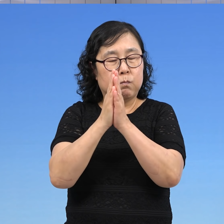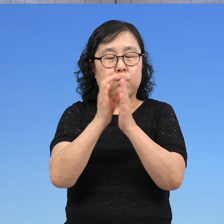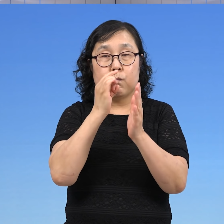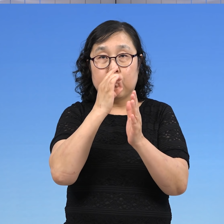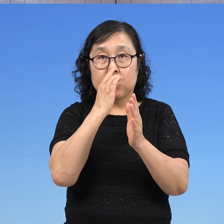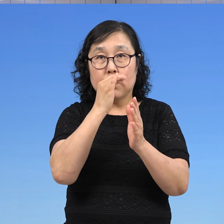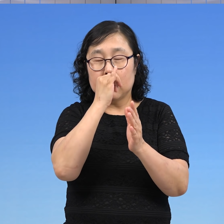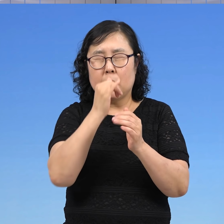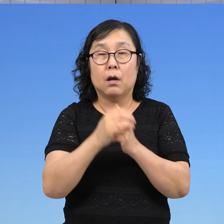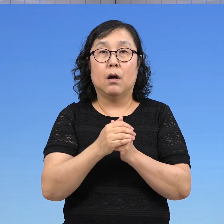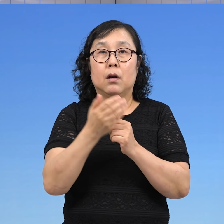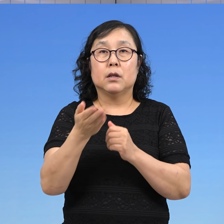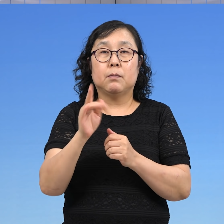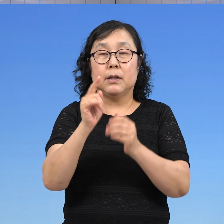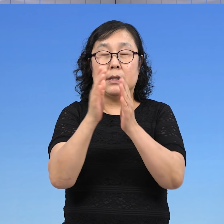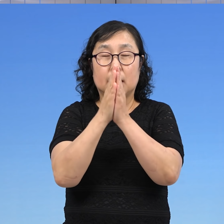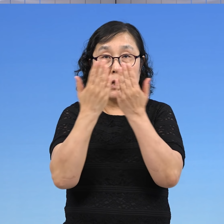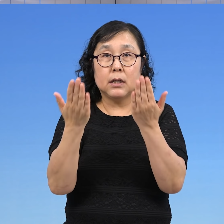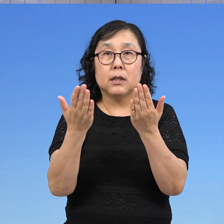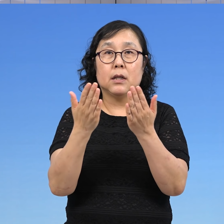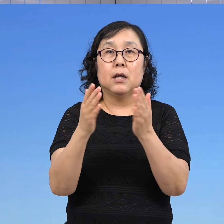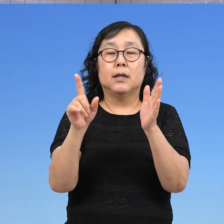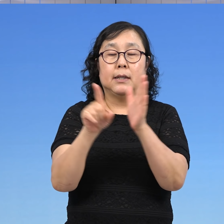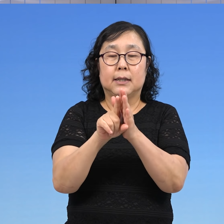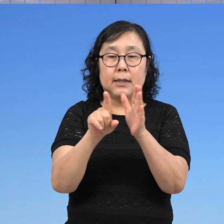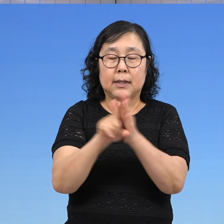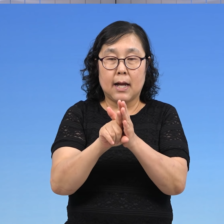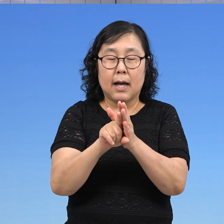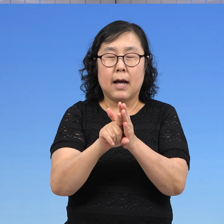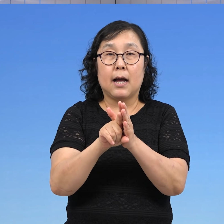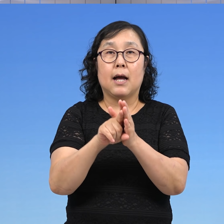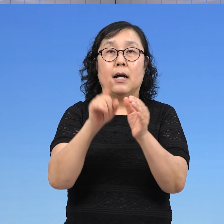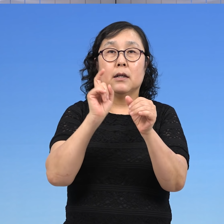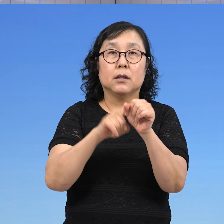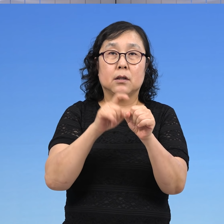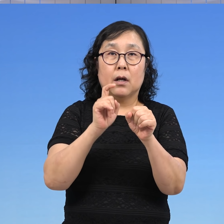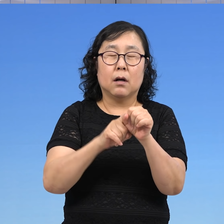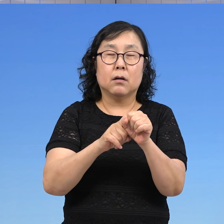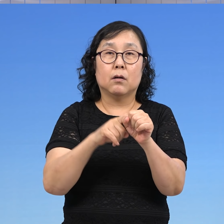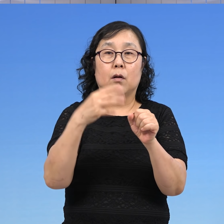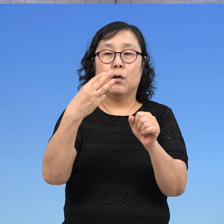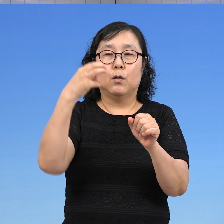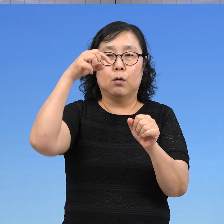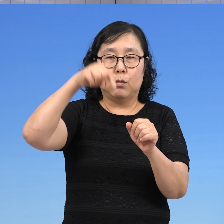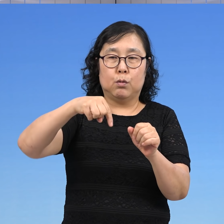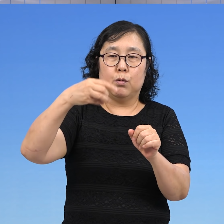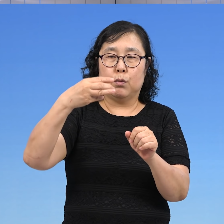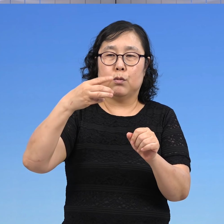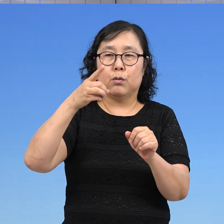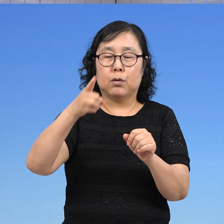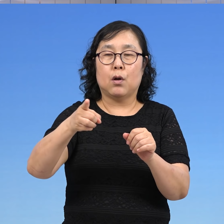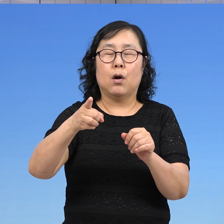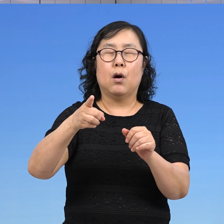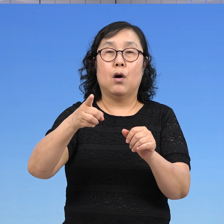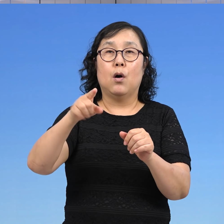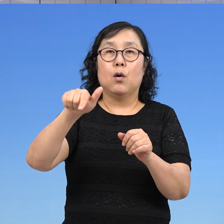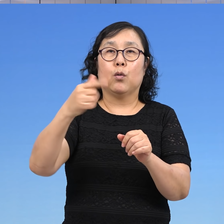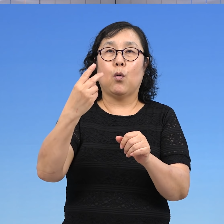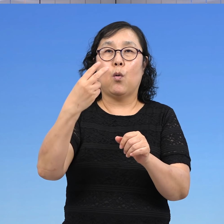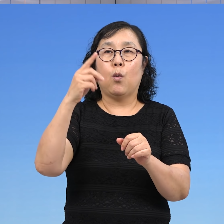부분도 있습니다 그러나 근본적으로 이 책 으며 신앙적으로 보수적인 교단을 알리지 루트 교회에서